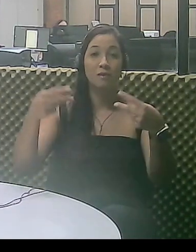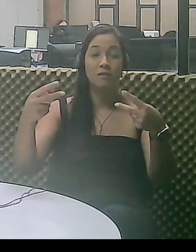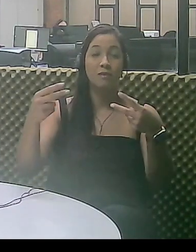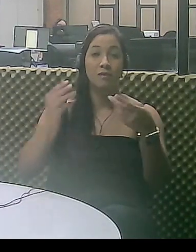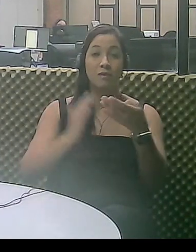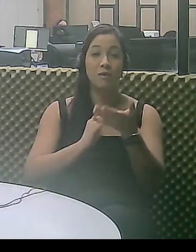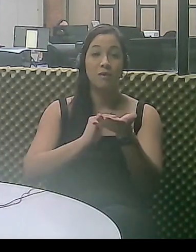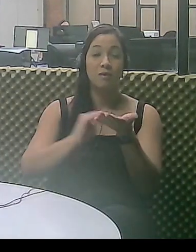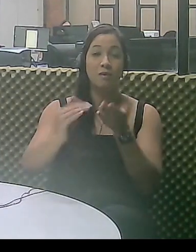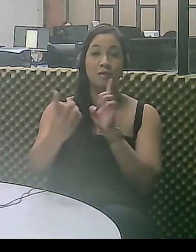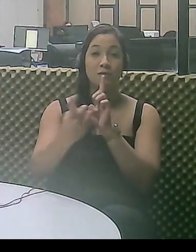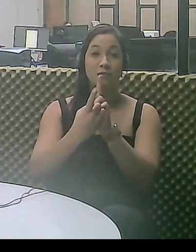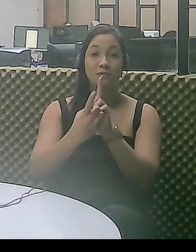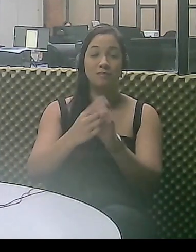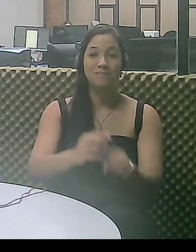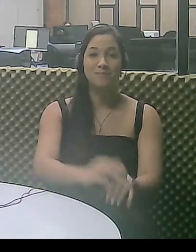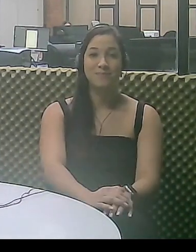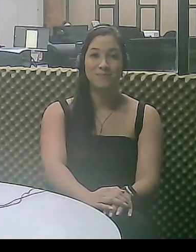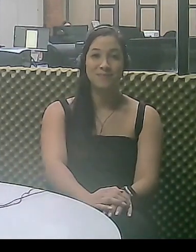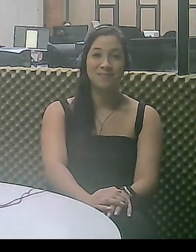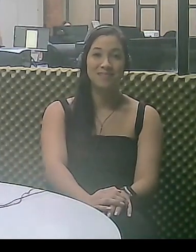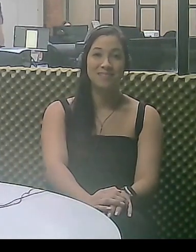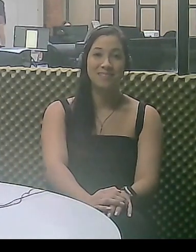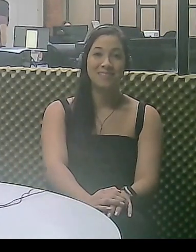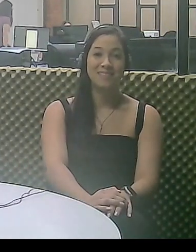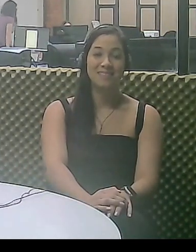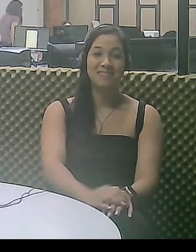transferido a um atendente.